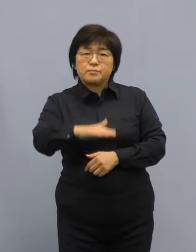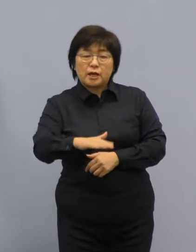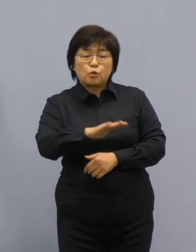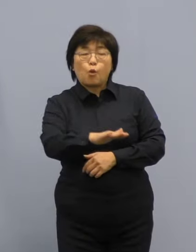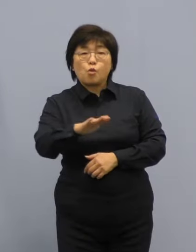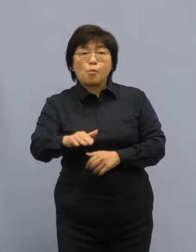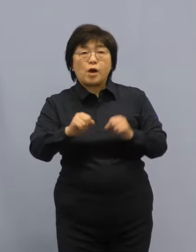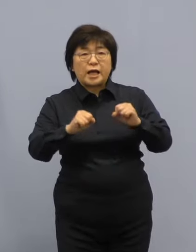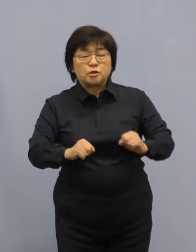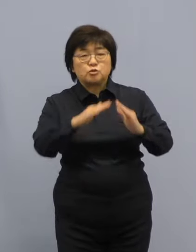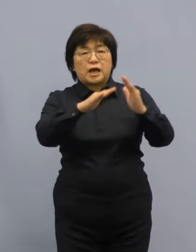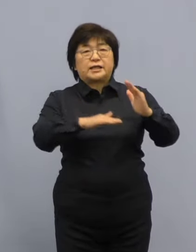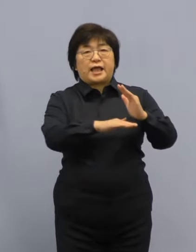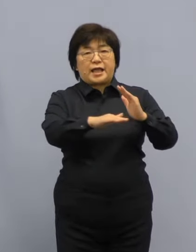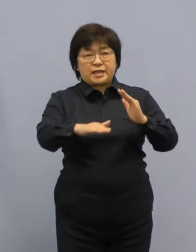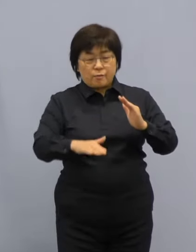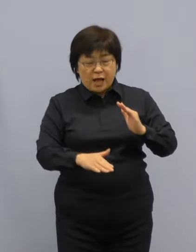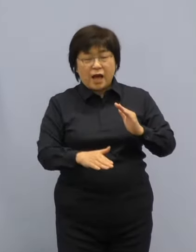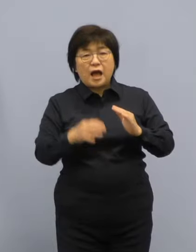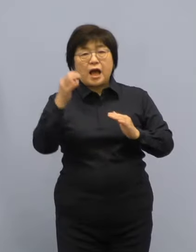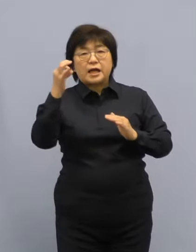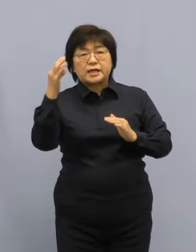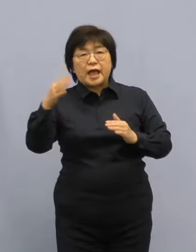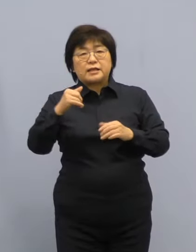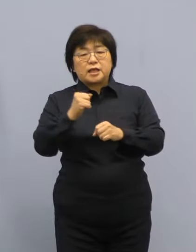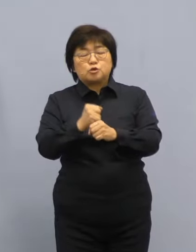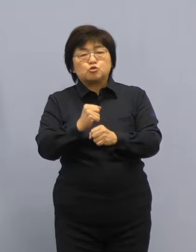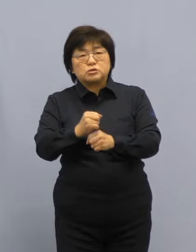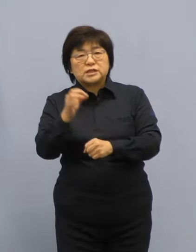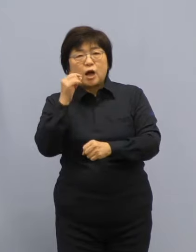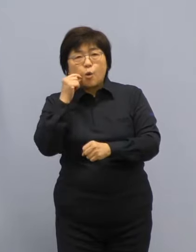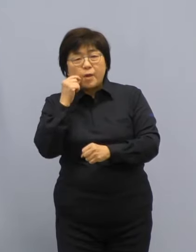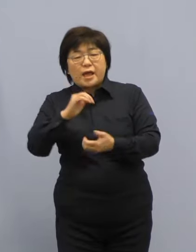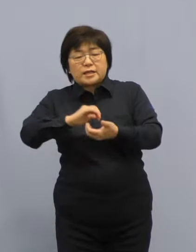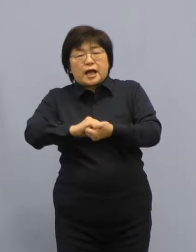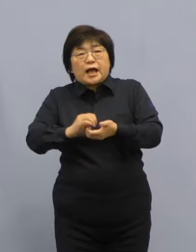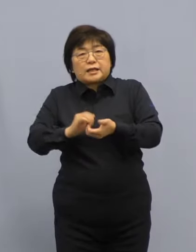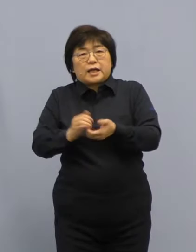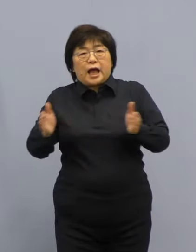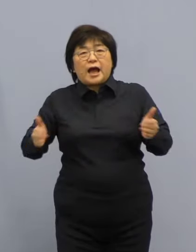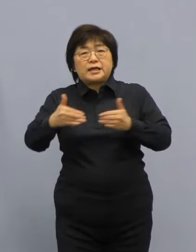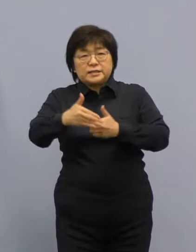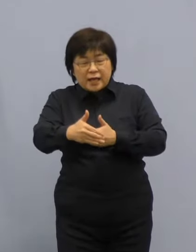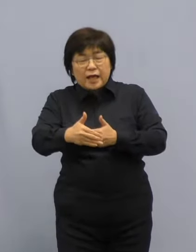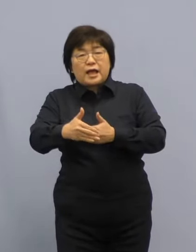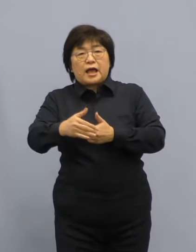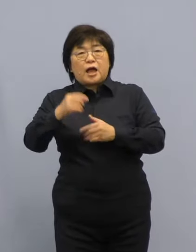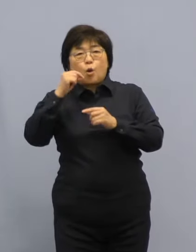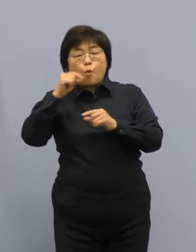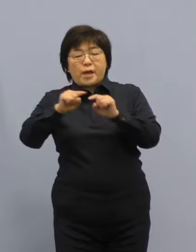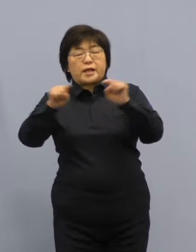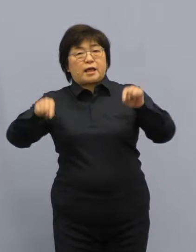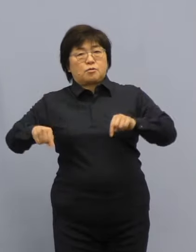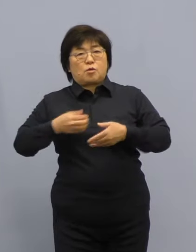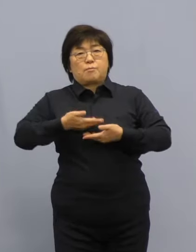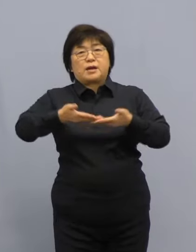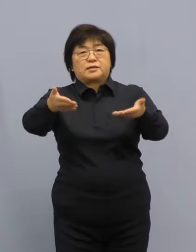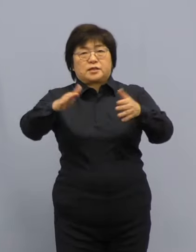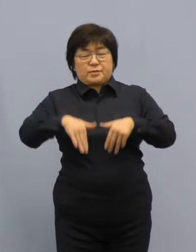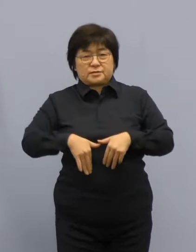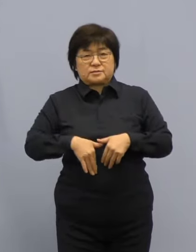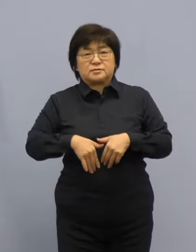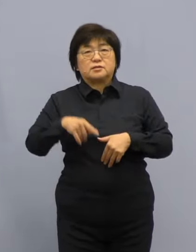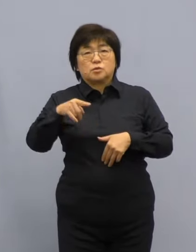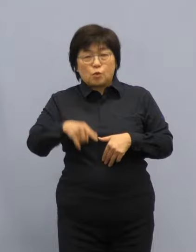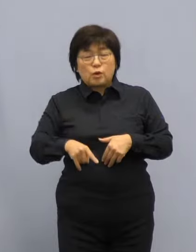県産米限定のお米券を配布をしてございます。この取り組みに合わせまして、 新米の季節となったこの機会にフォ